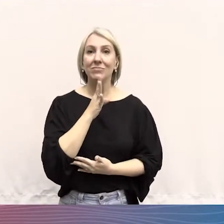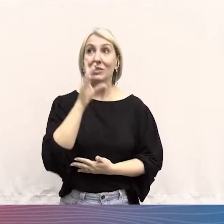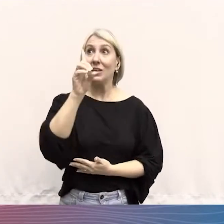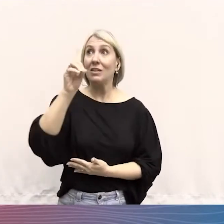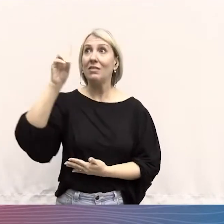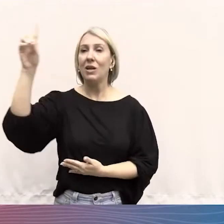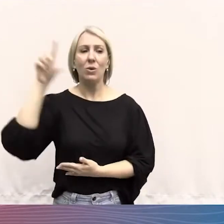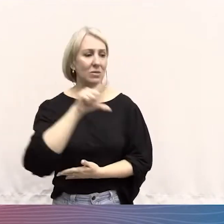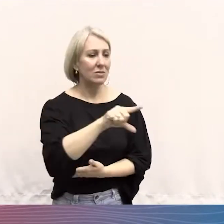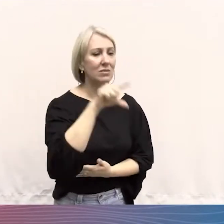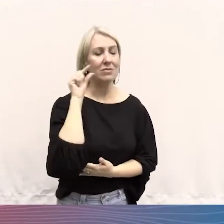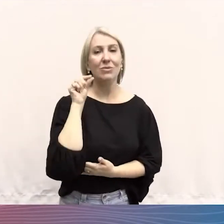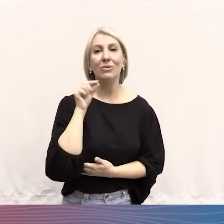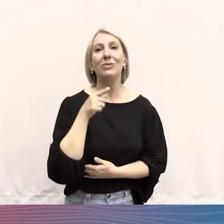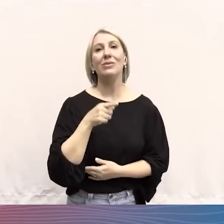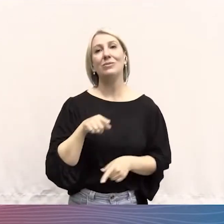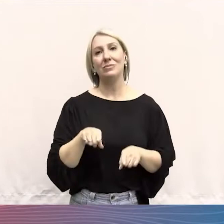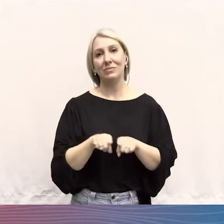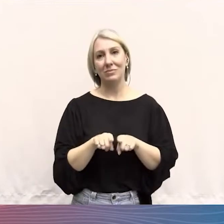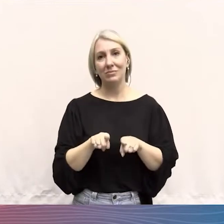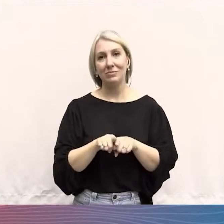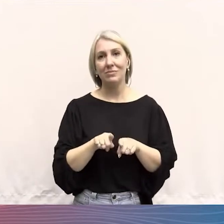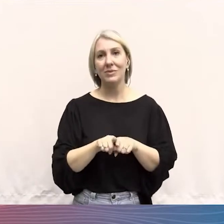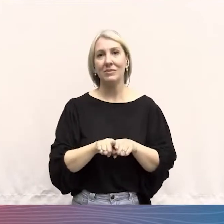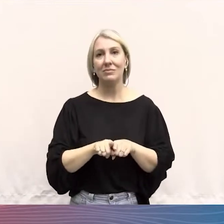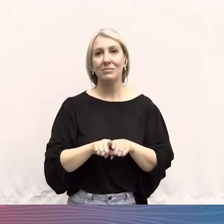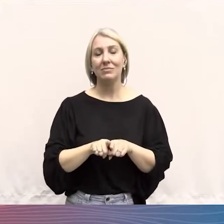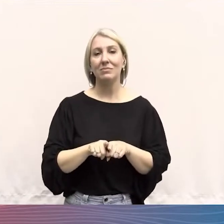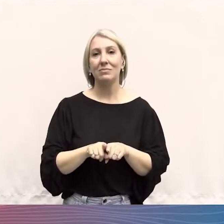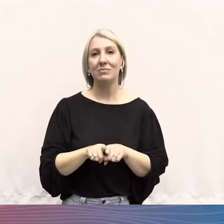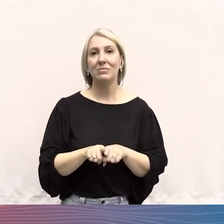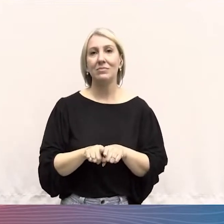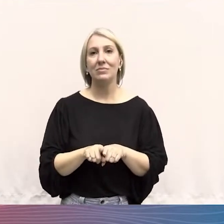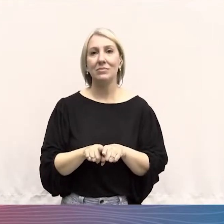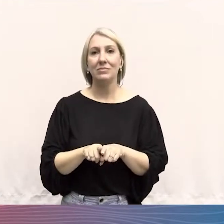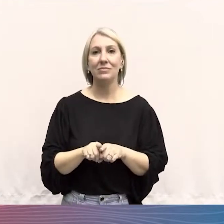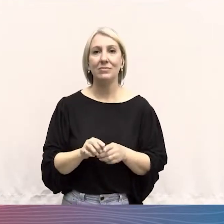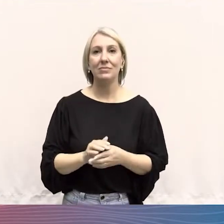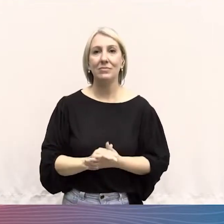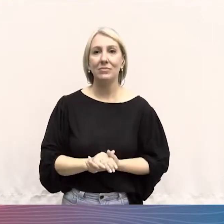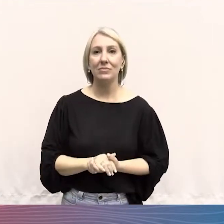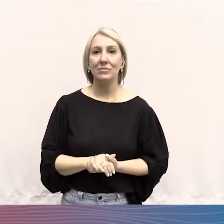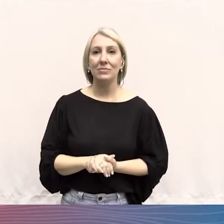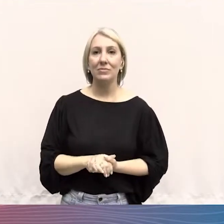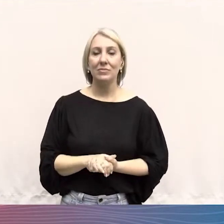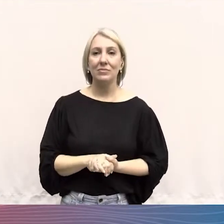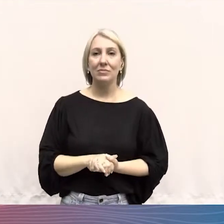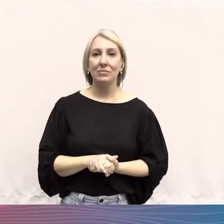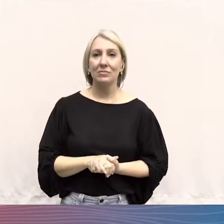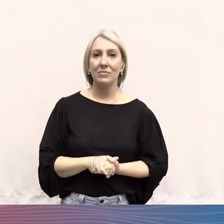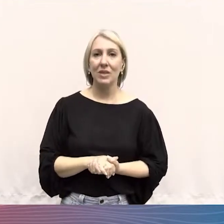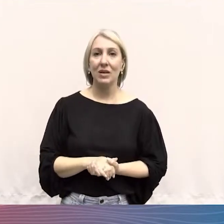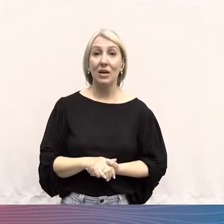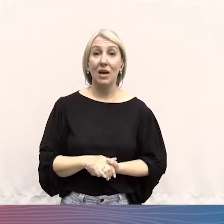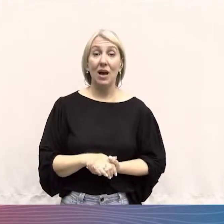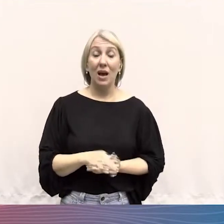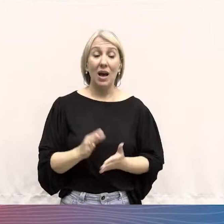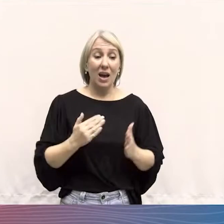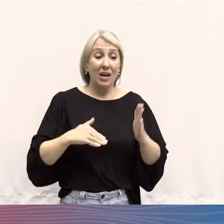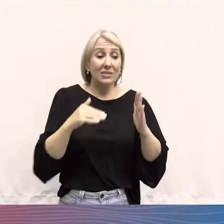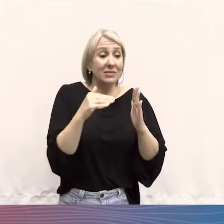ele vai ser salvo, mais cedo ele vai poder se tornar um filho maduro.